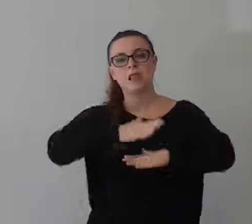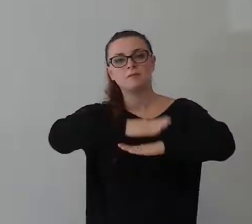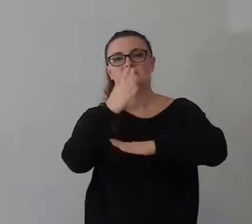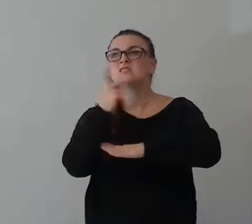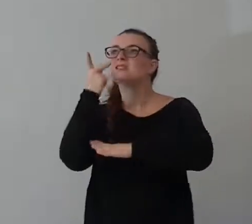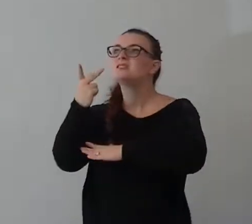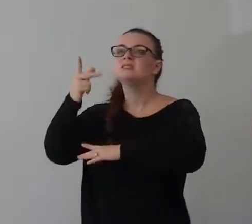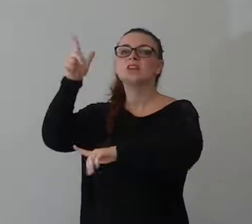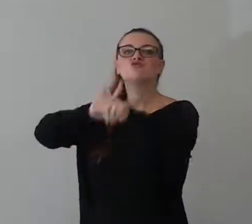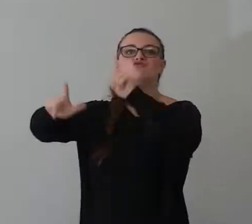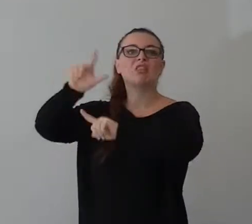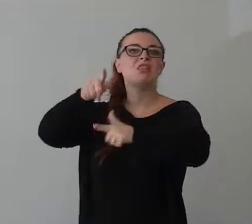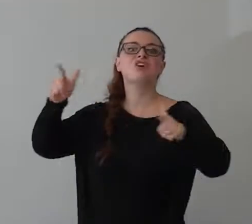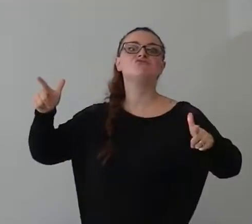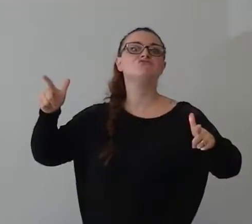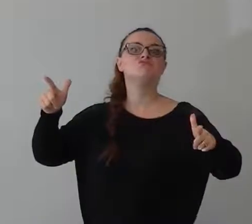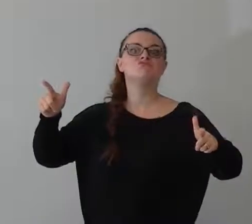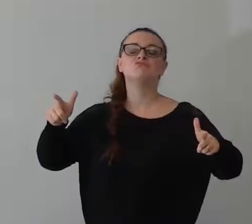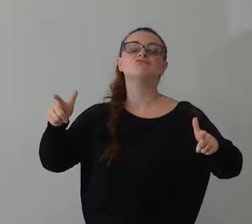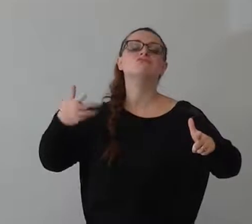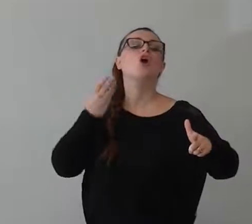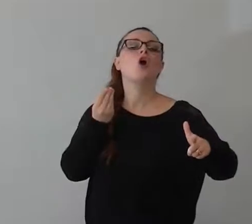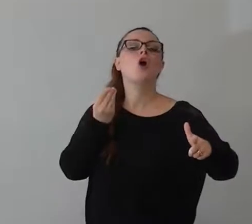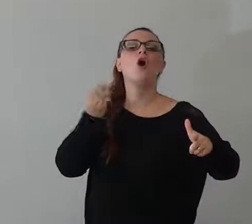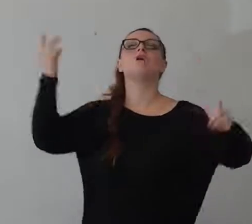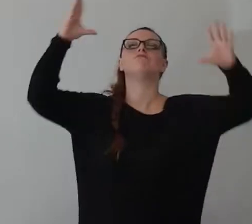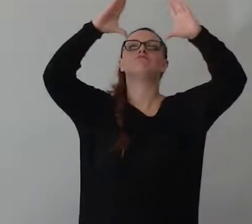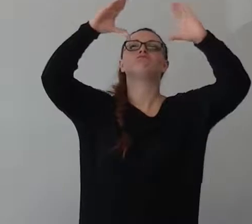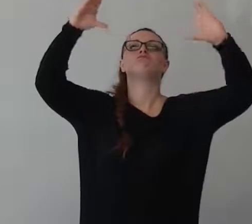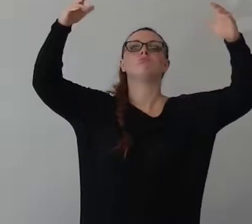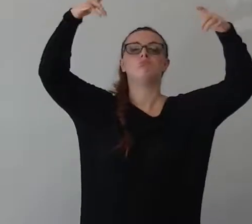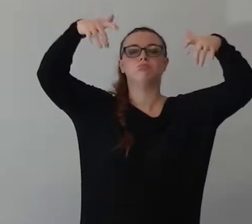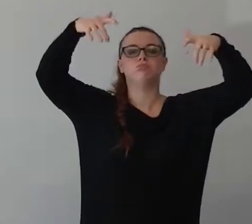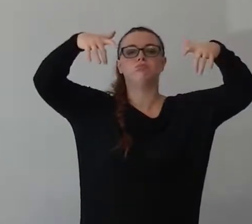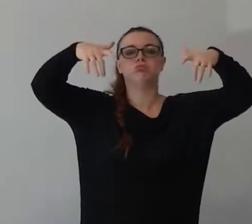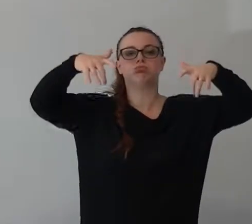sole, ma c'è la nuvoletta fantasiana, la nuvola sopra di te, che ti copre,